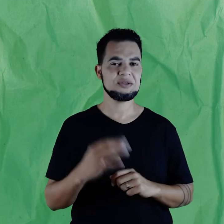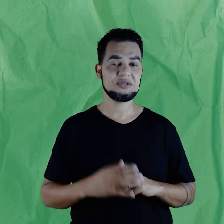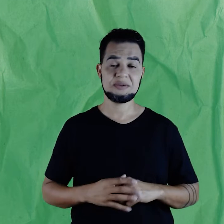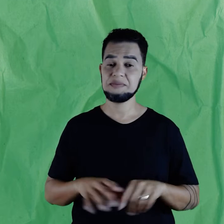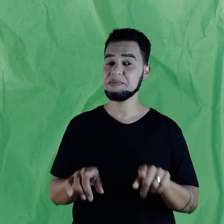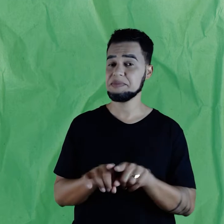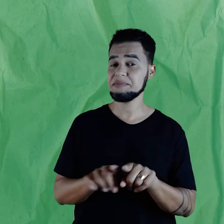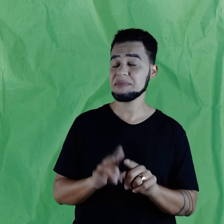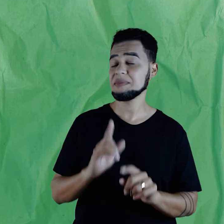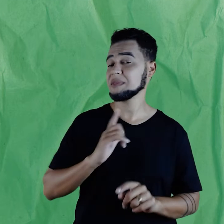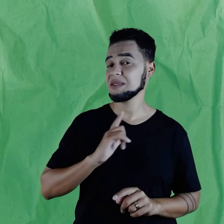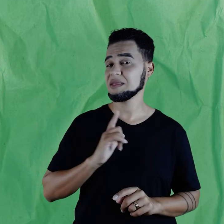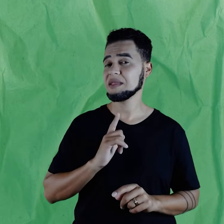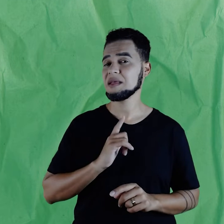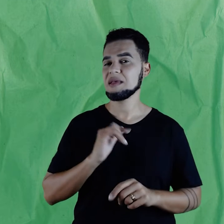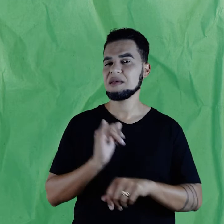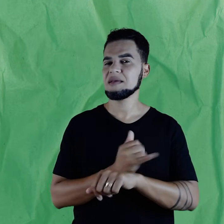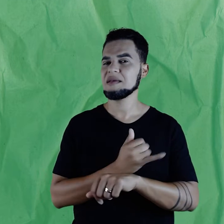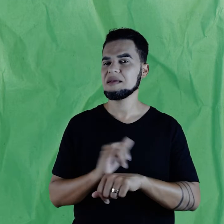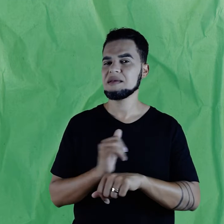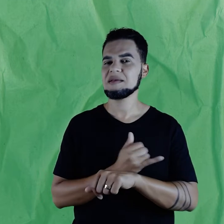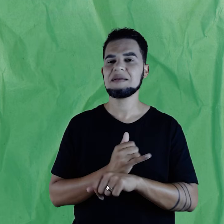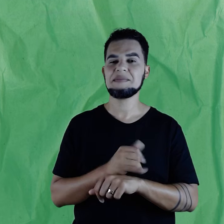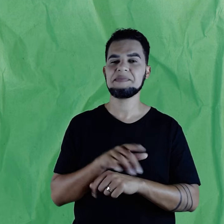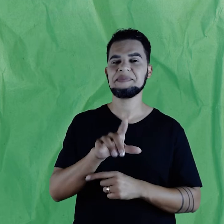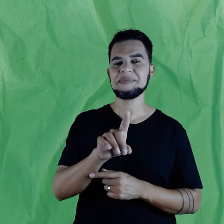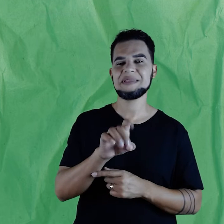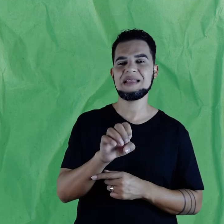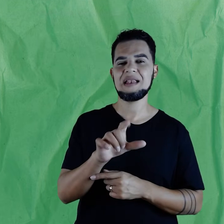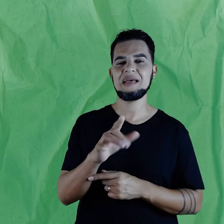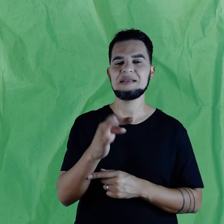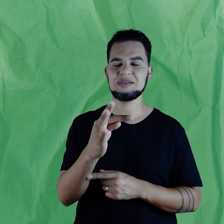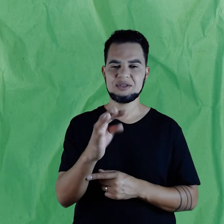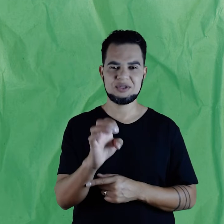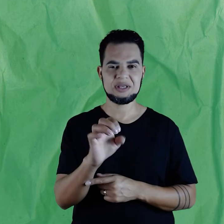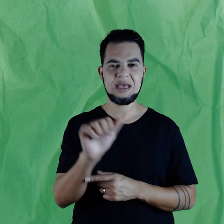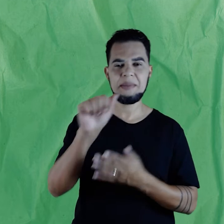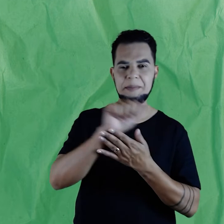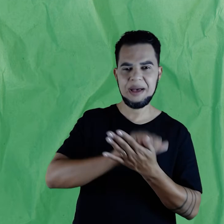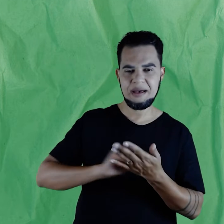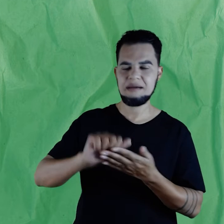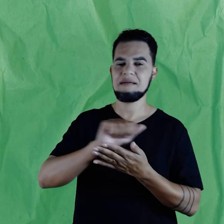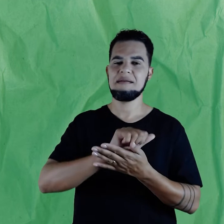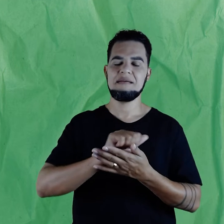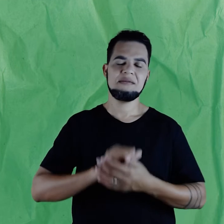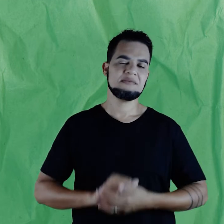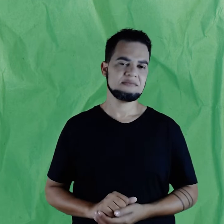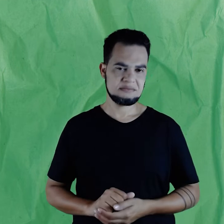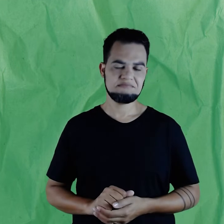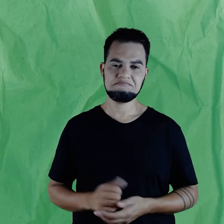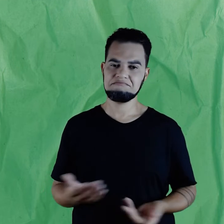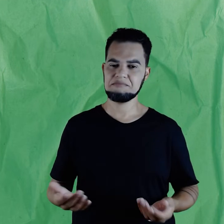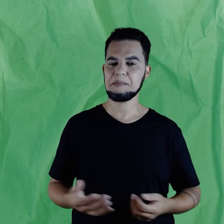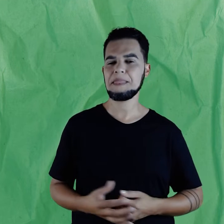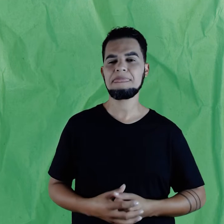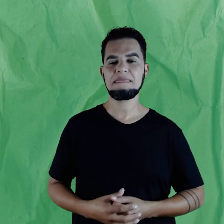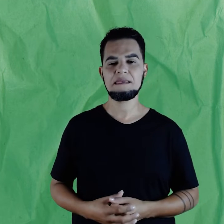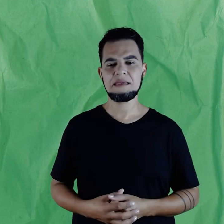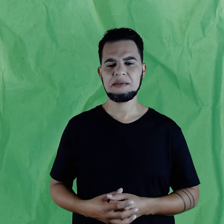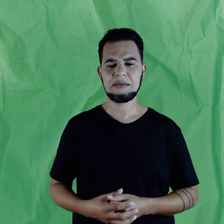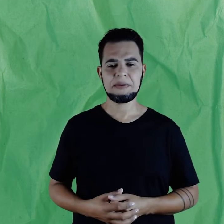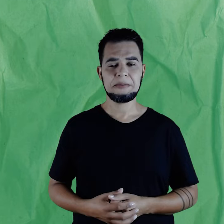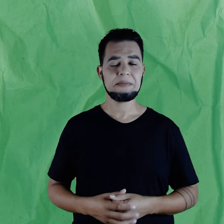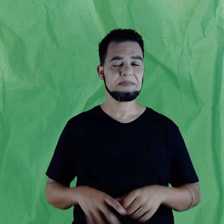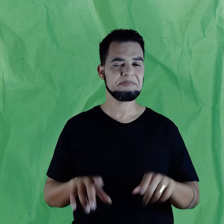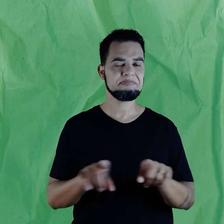também a gente tem aí métodos como o delete, né? O delete vai estar apagando o recurso ali do servidor.